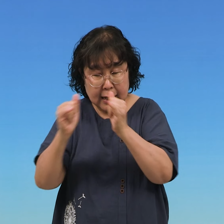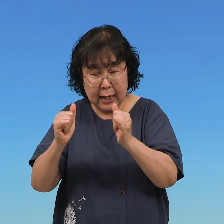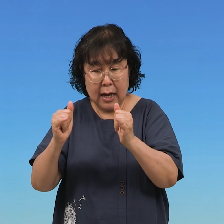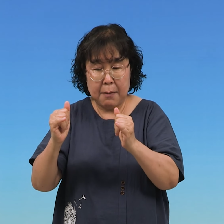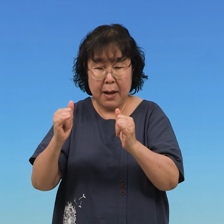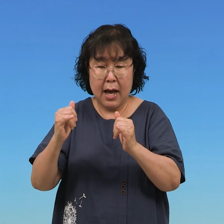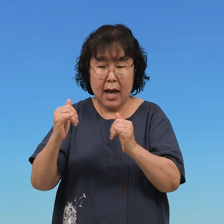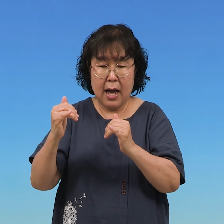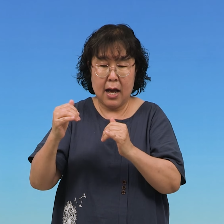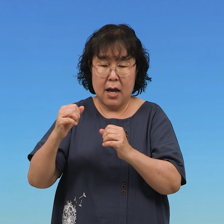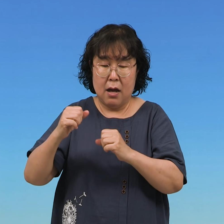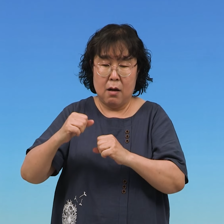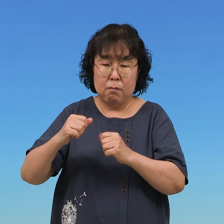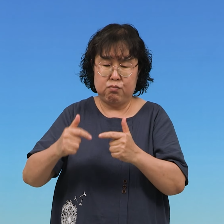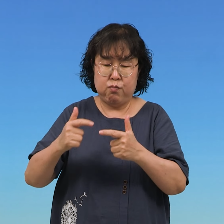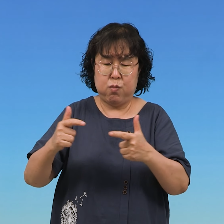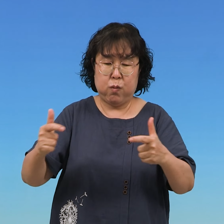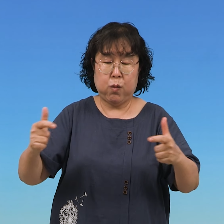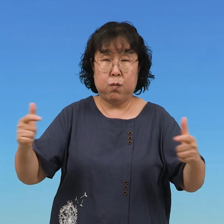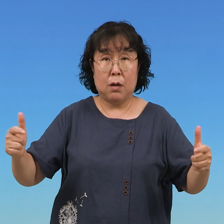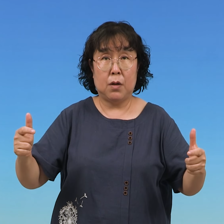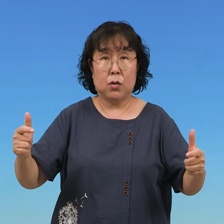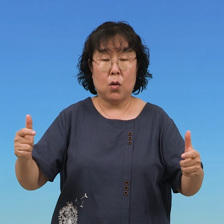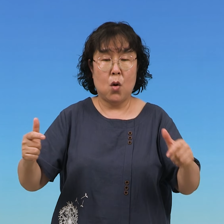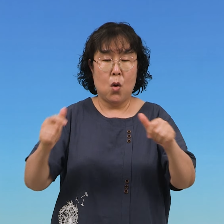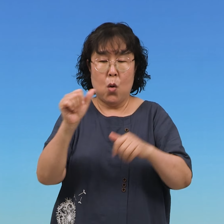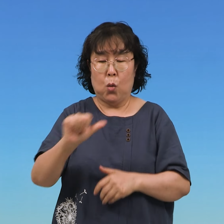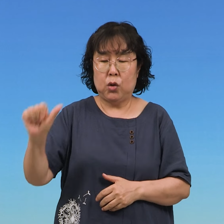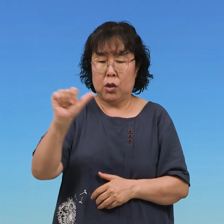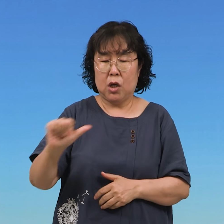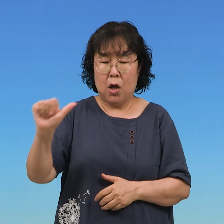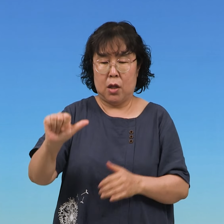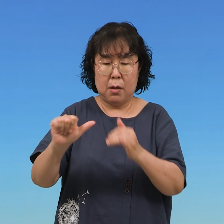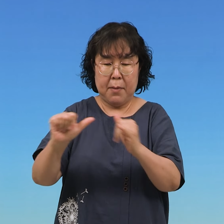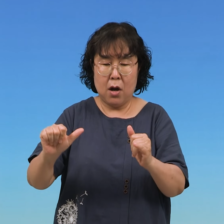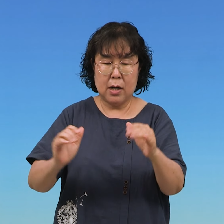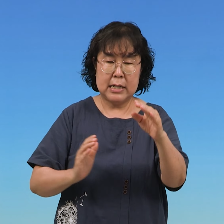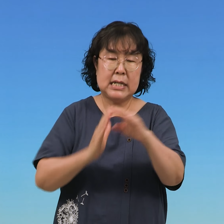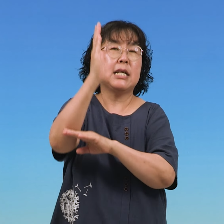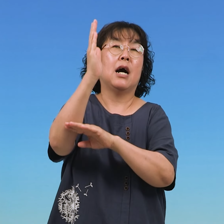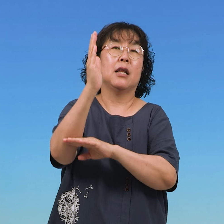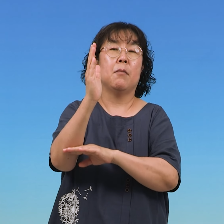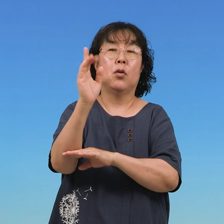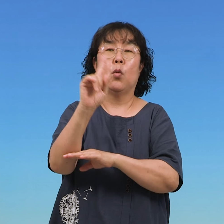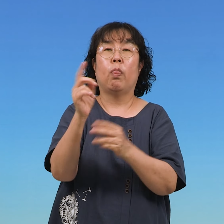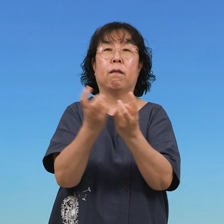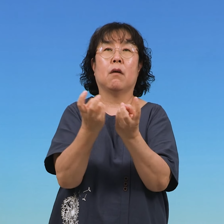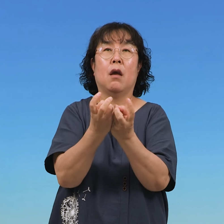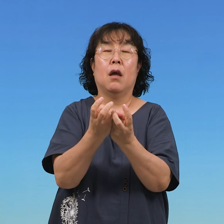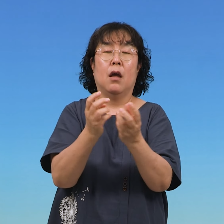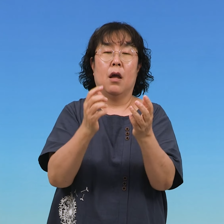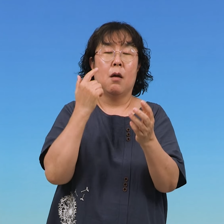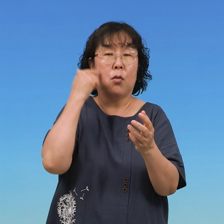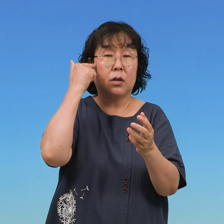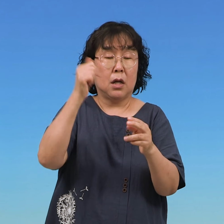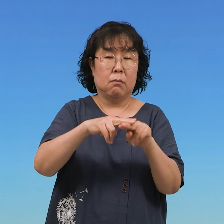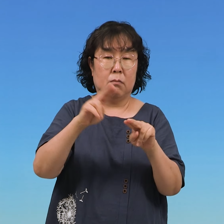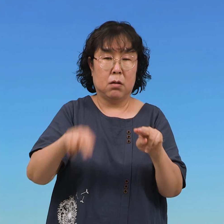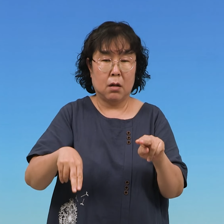뒤에 이제 5,000명 이하 출석 넘어가면 이제 사임한다 그러시는데, 뭐 그때 가가지고 이제 이런 분들이